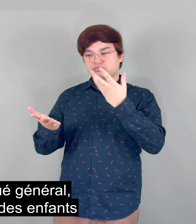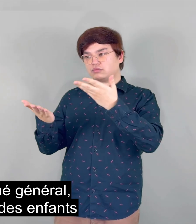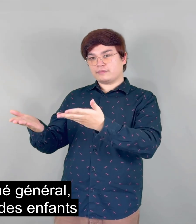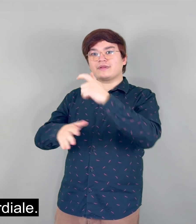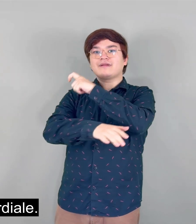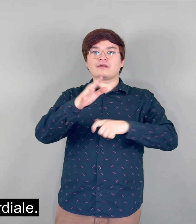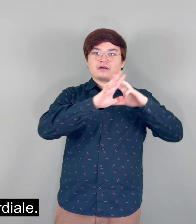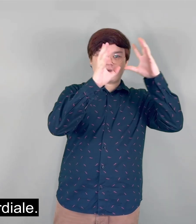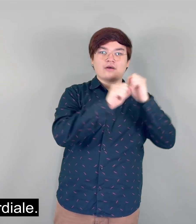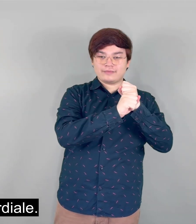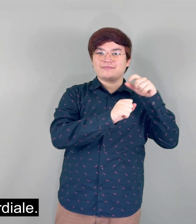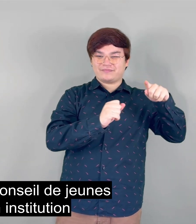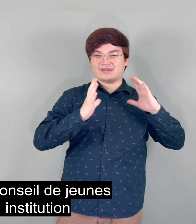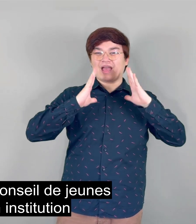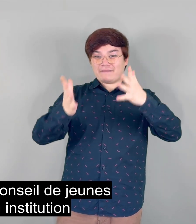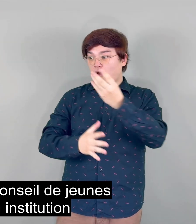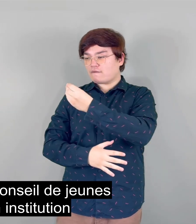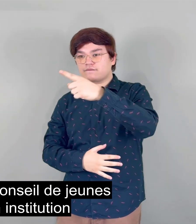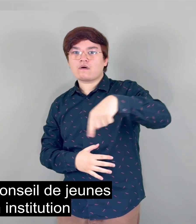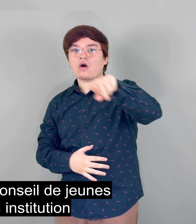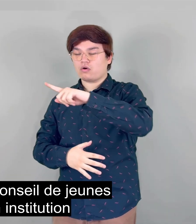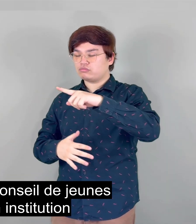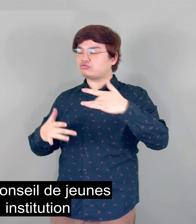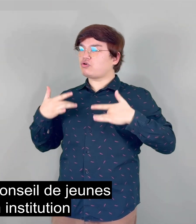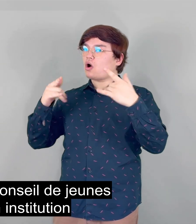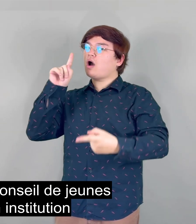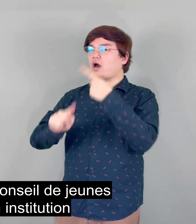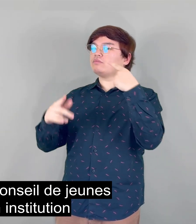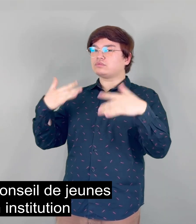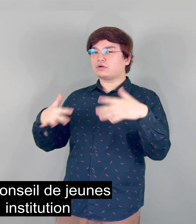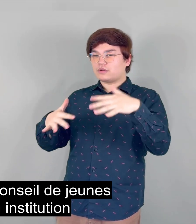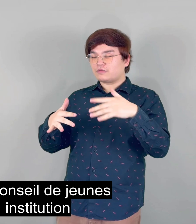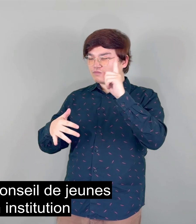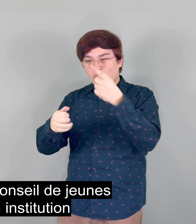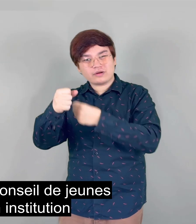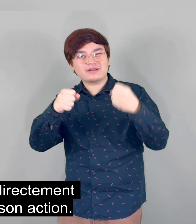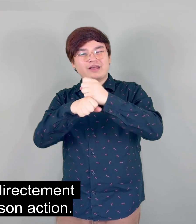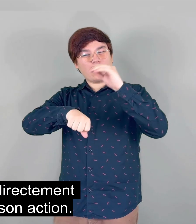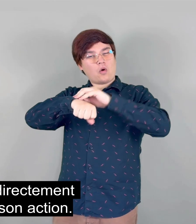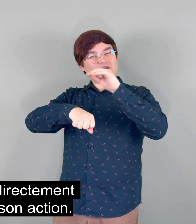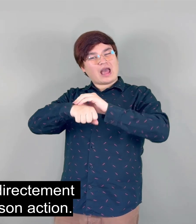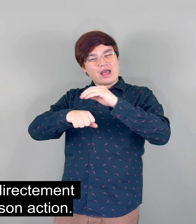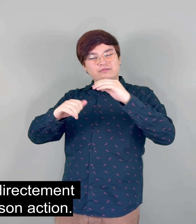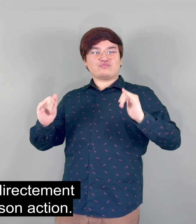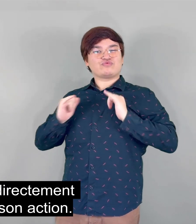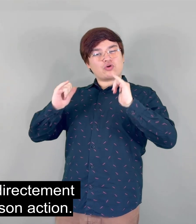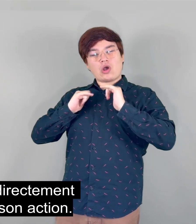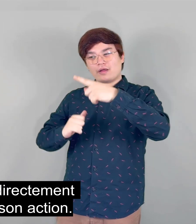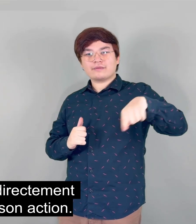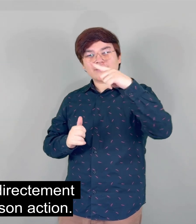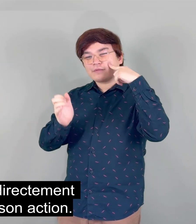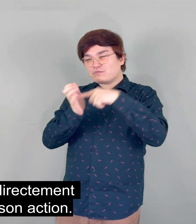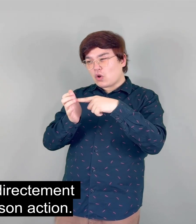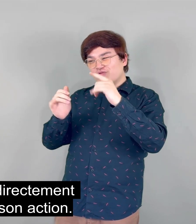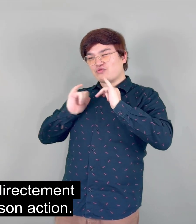participation des enfants est primordiale. Il va donc créer un conseil de jeunes au sein de son institution afin d'intégrer directement